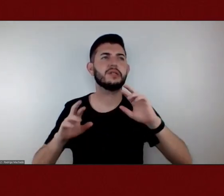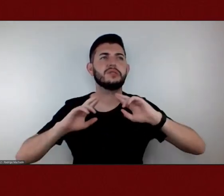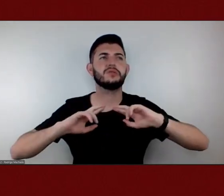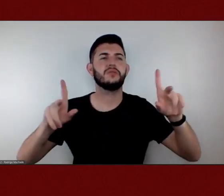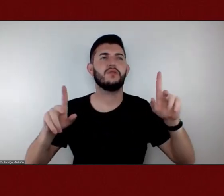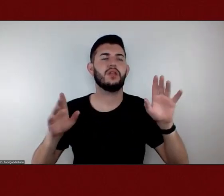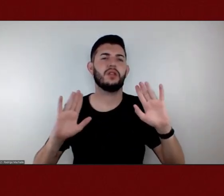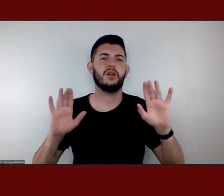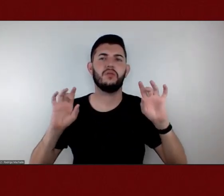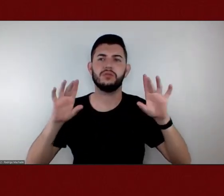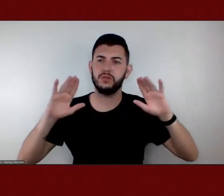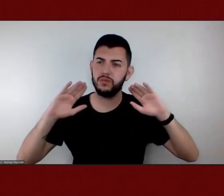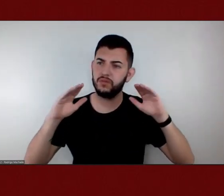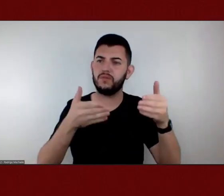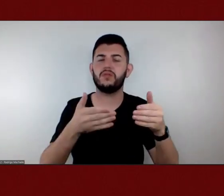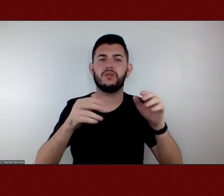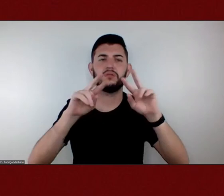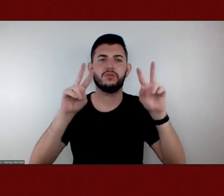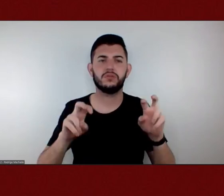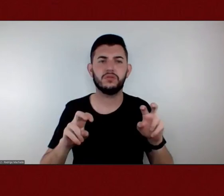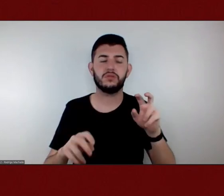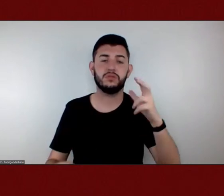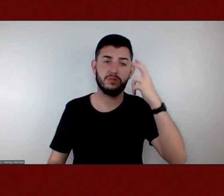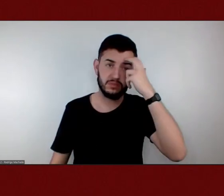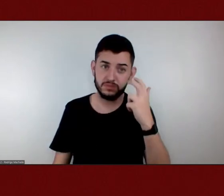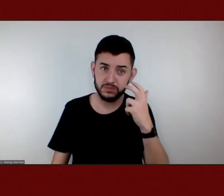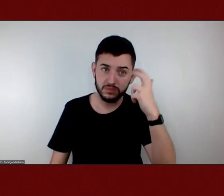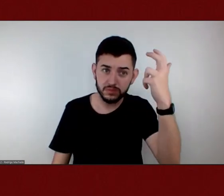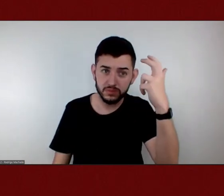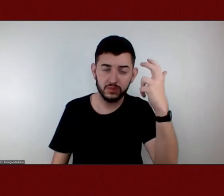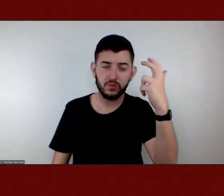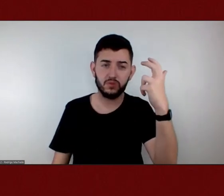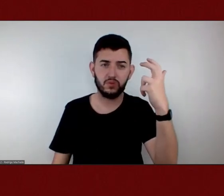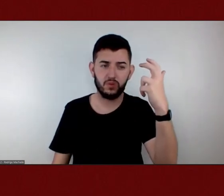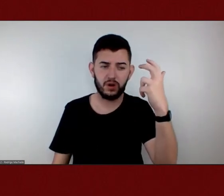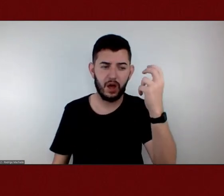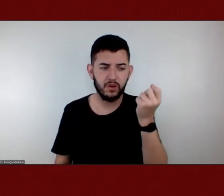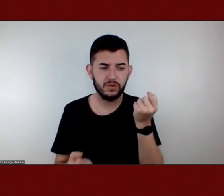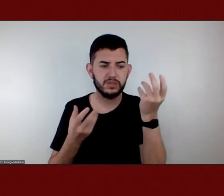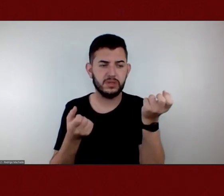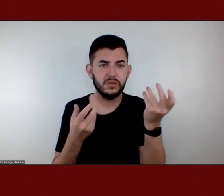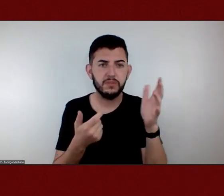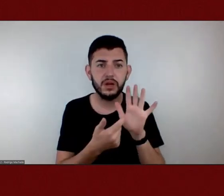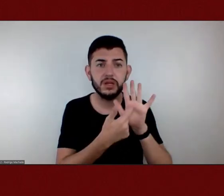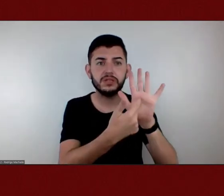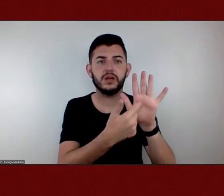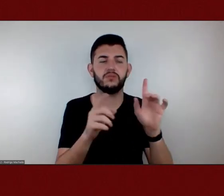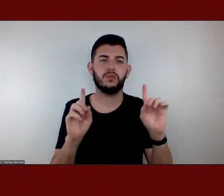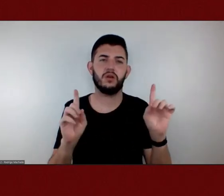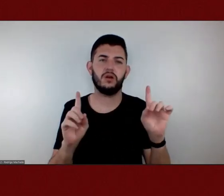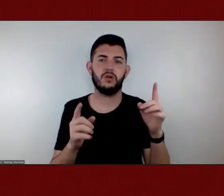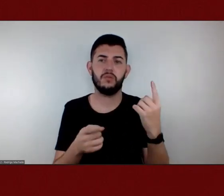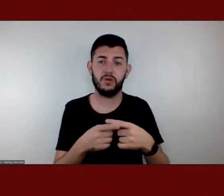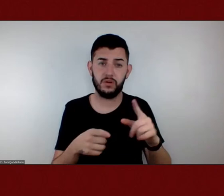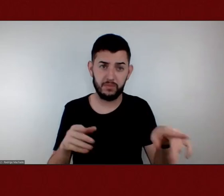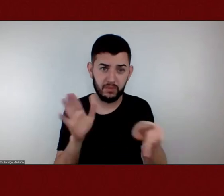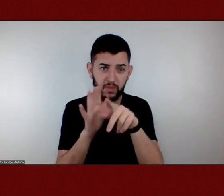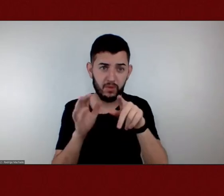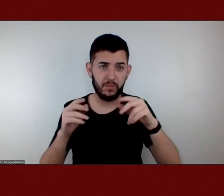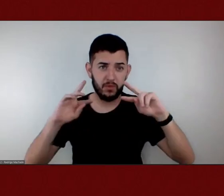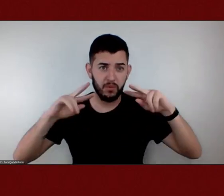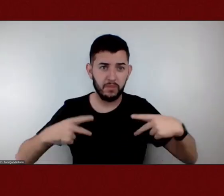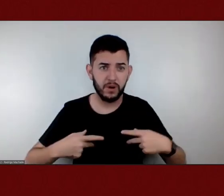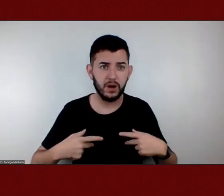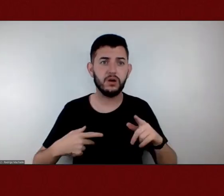de vista das expressões culturais. Essas permanecem porque é do próprio ser humano e da vida